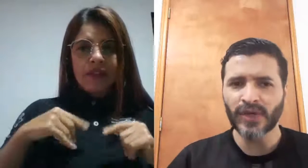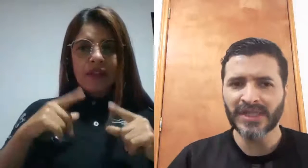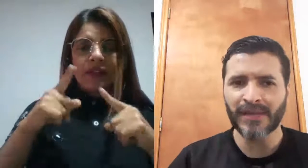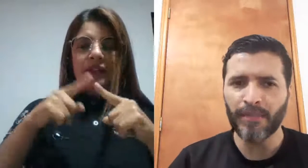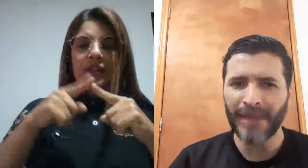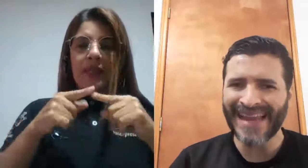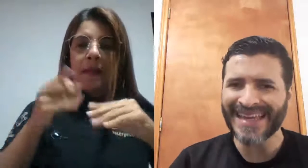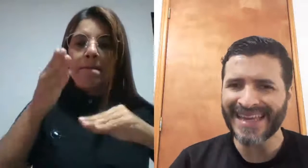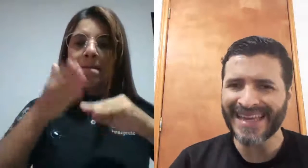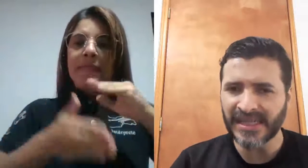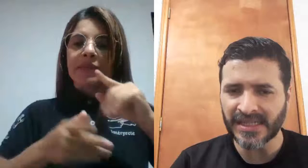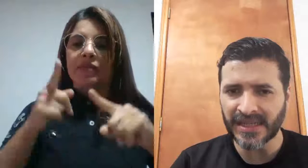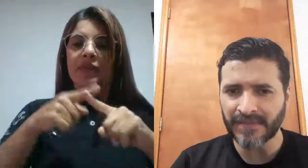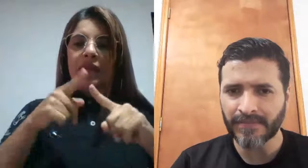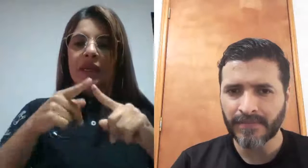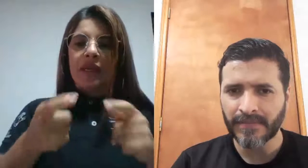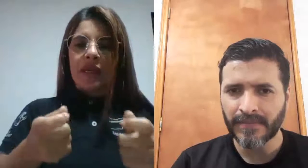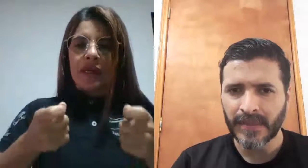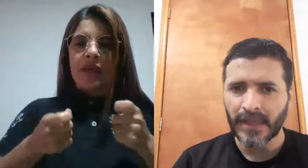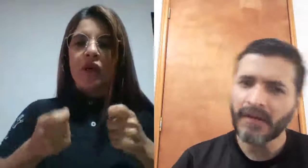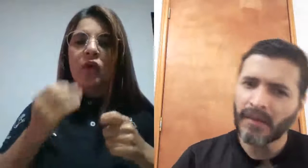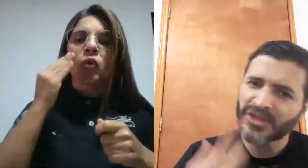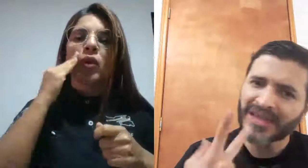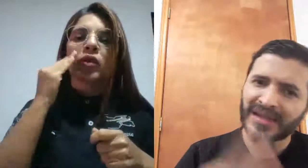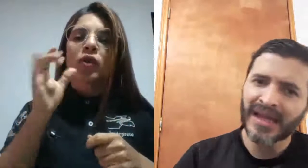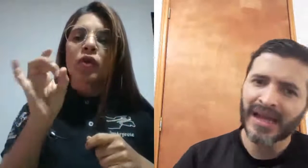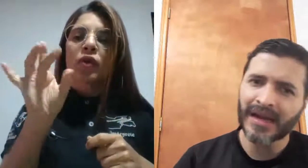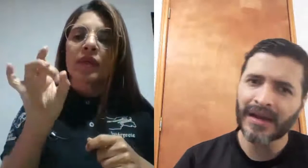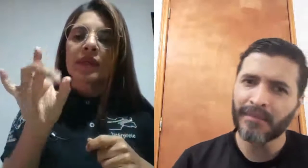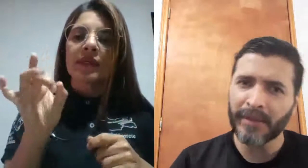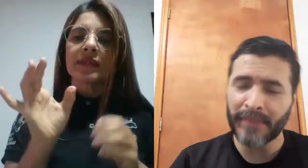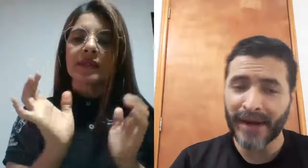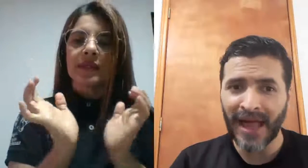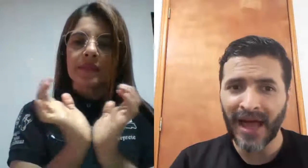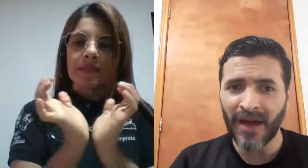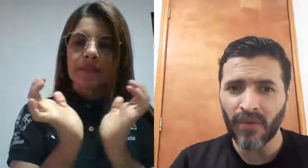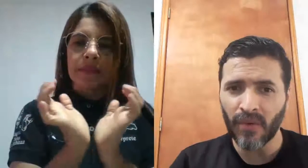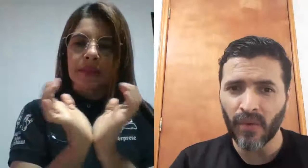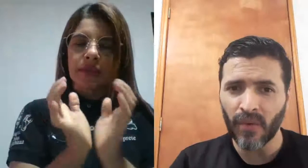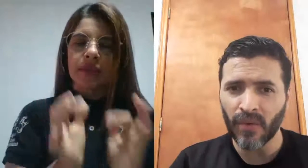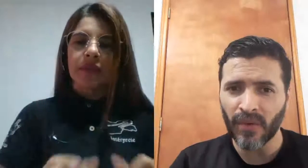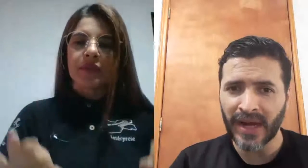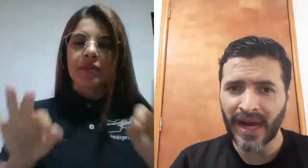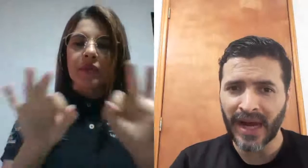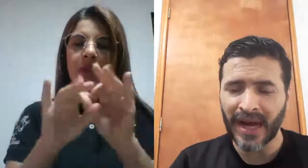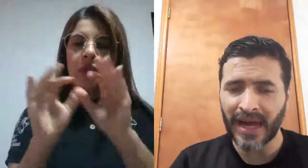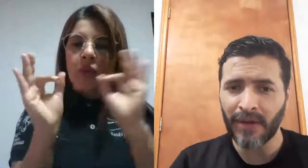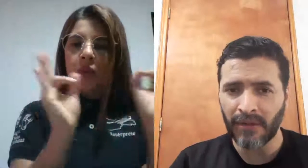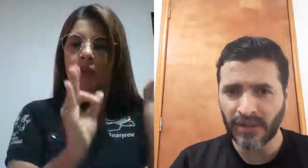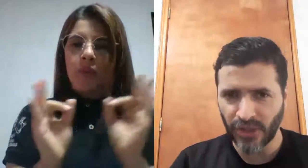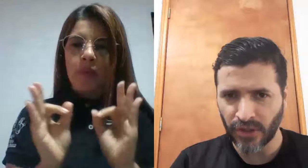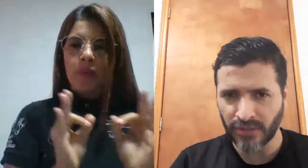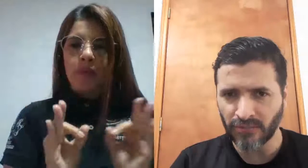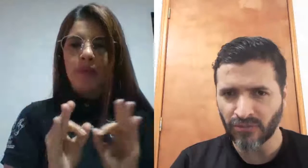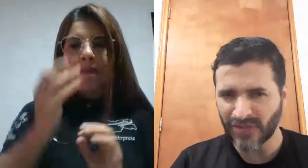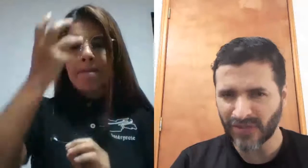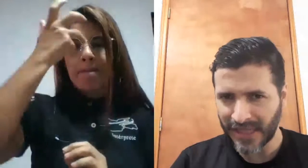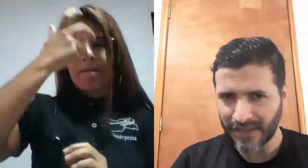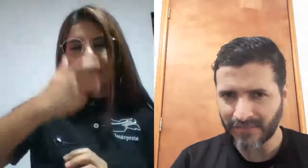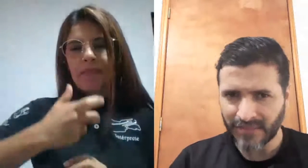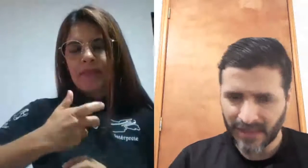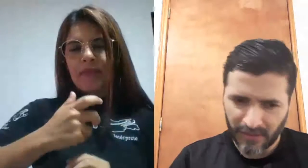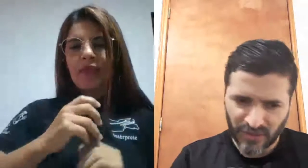segundo plazo va a ser para el 15 y vamos a tener preparada una evaluación,